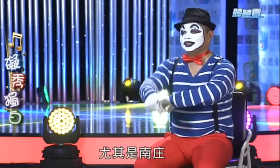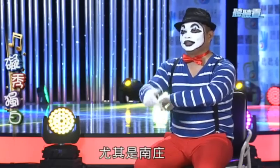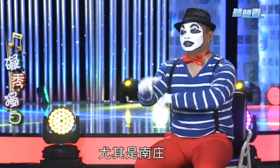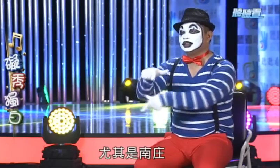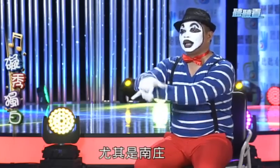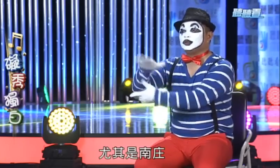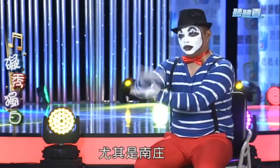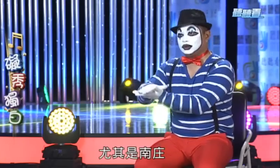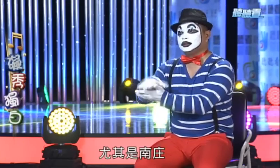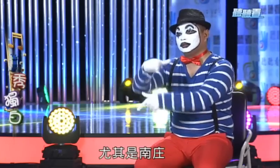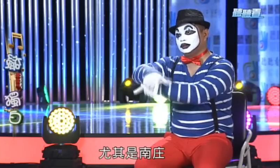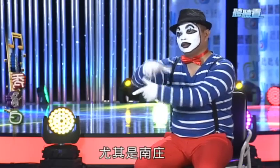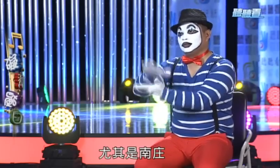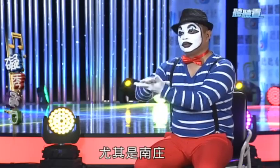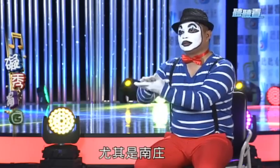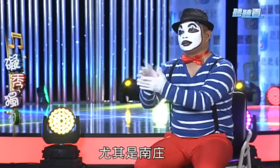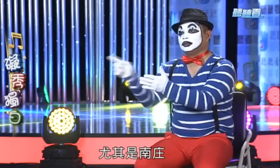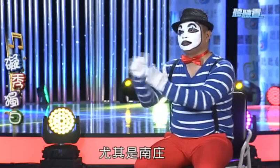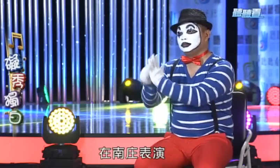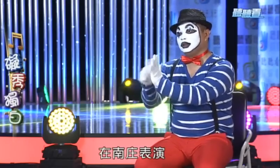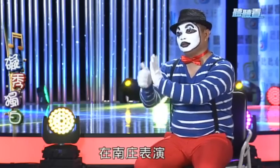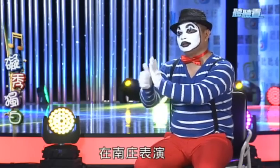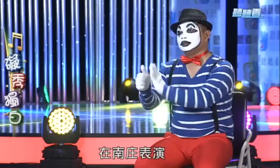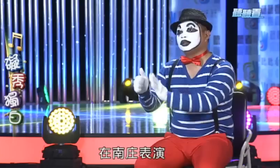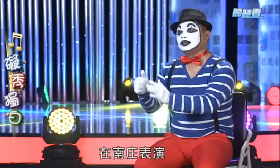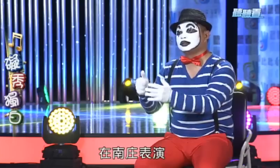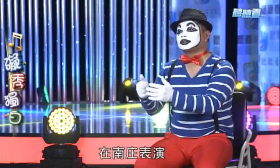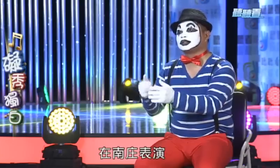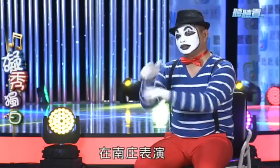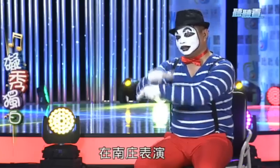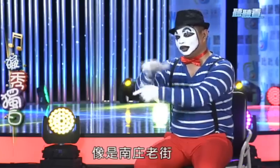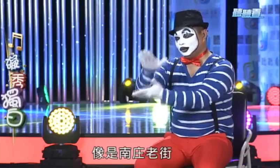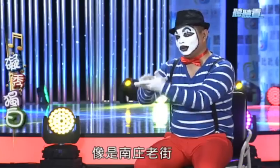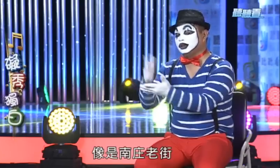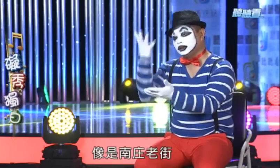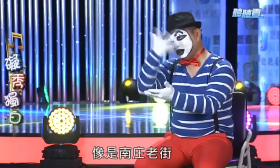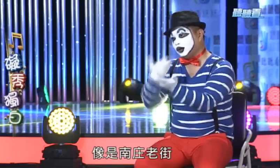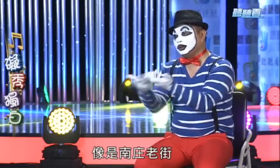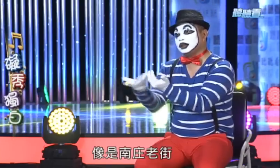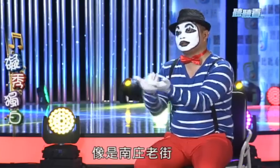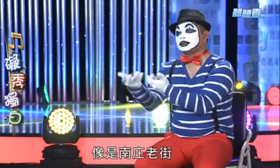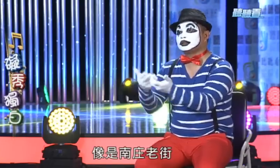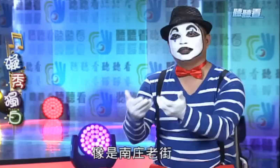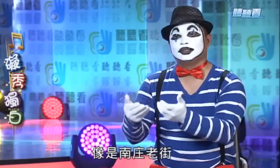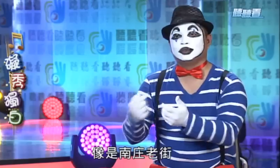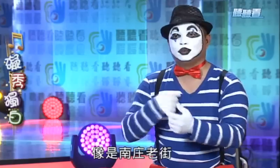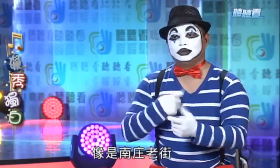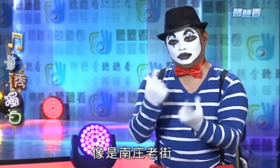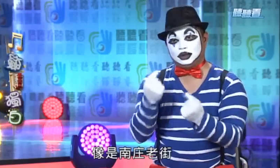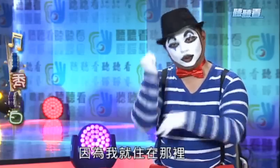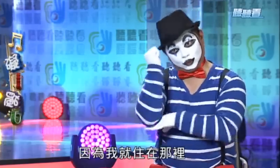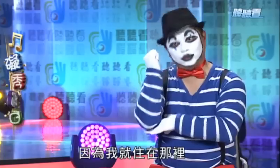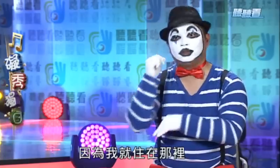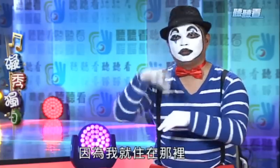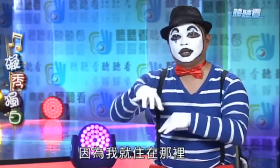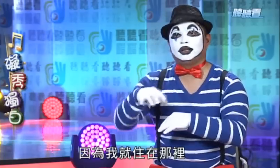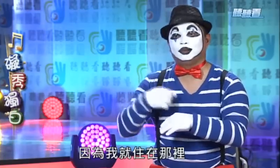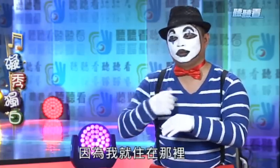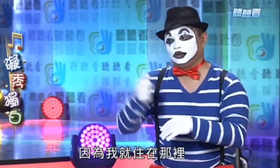其是南庄。在南庄表演啊，像是南庄老街，因为我就住在那